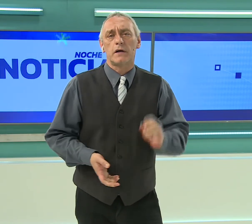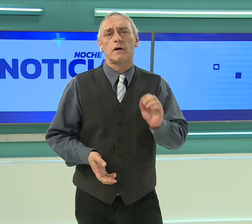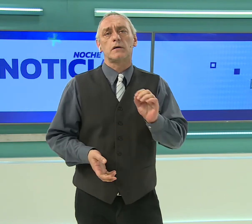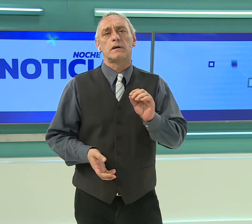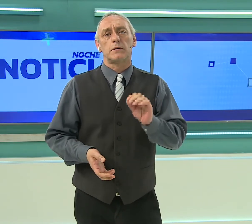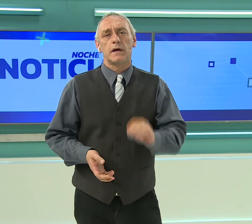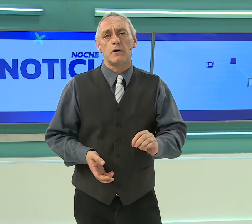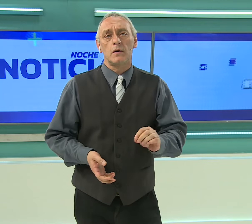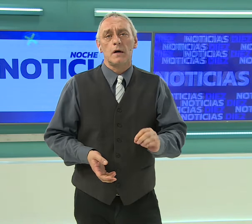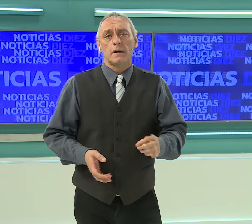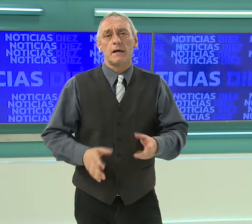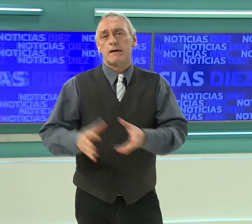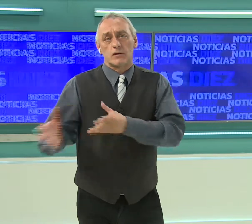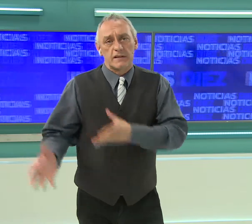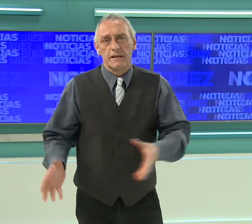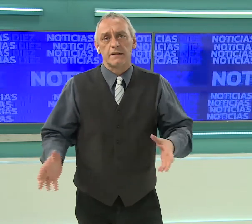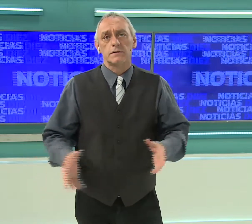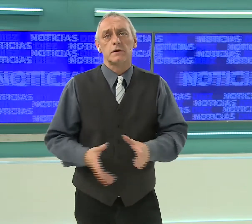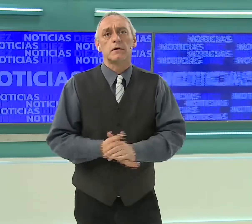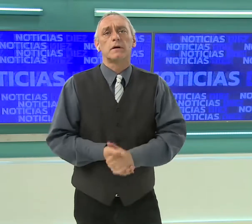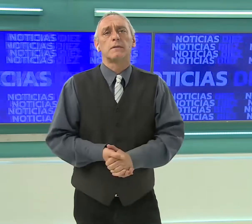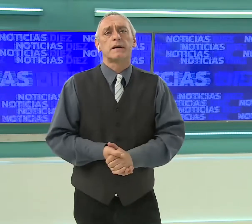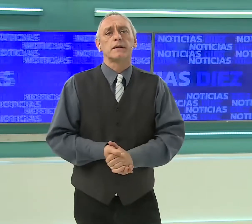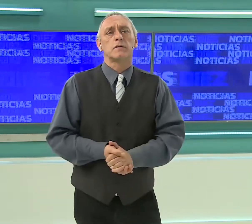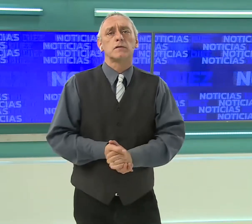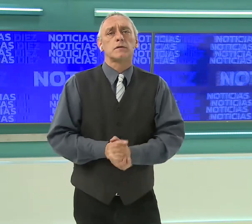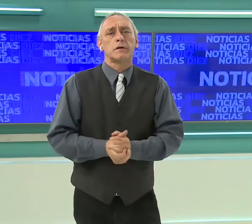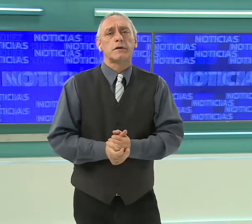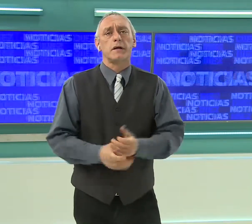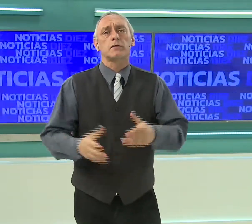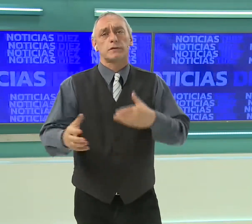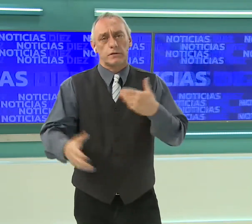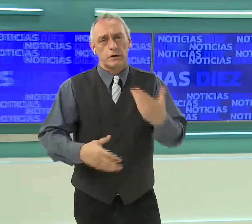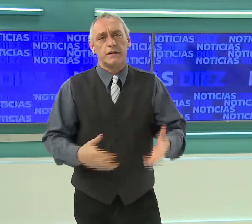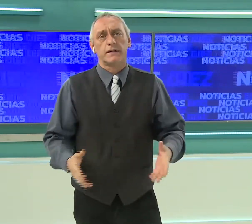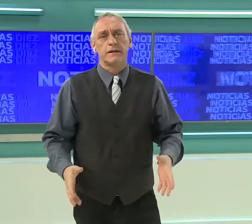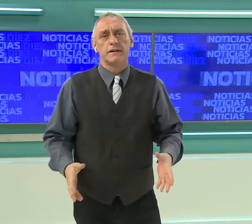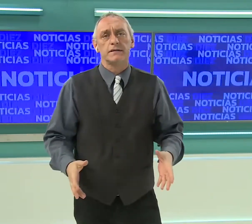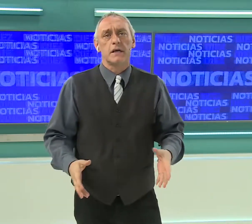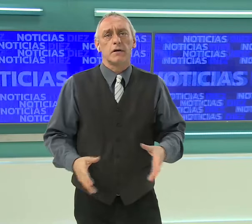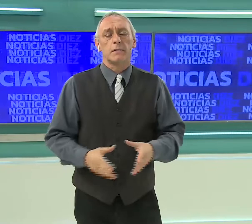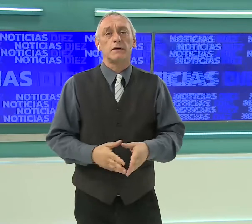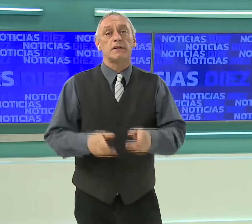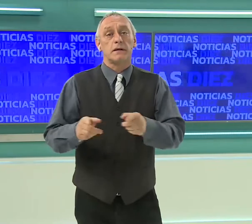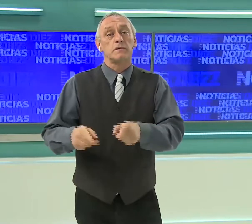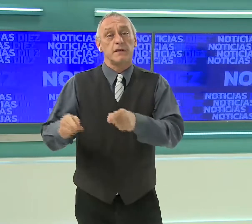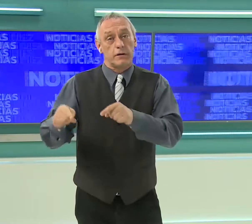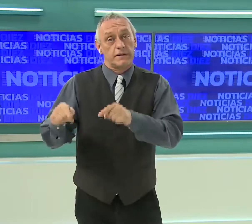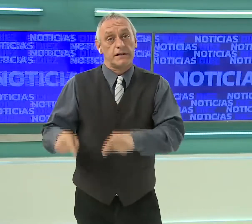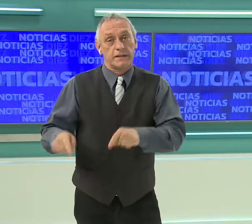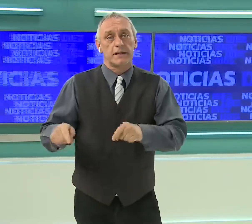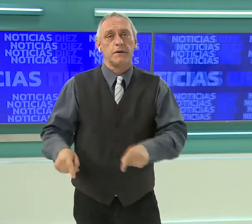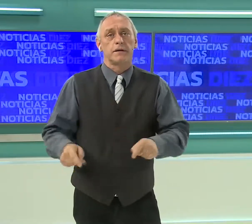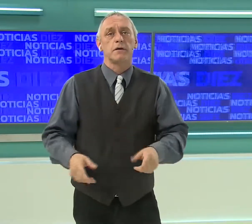Vamos a dialogar con el abogado, que es el patrocinante de todo el partido Juntos Somos Río Negro, sobre todo de los intendentes, con respecto a esta denuncia